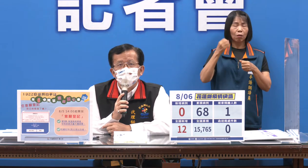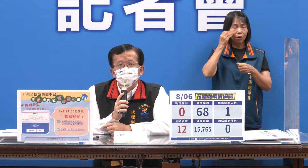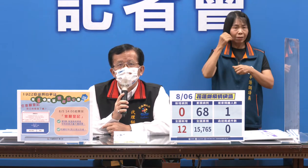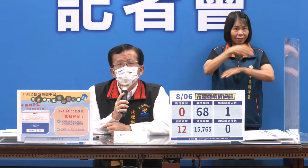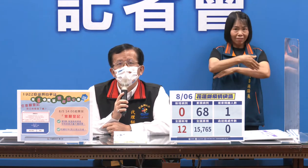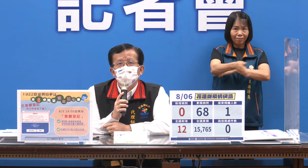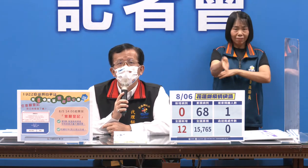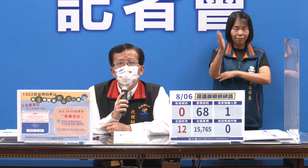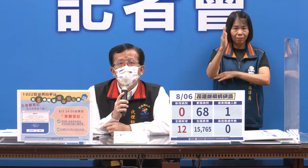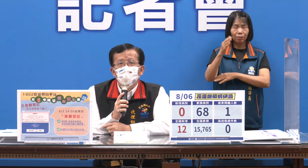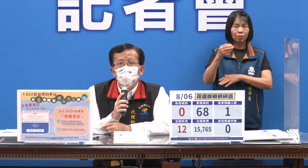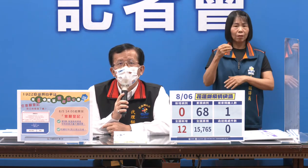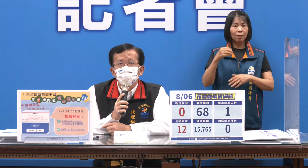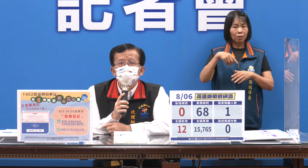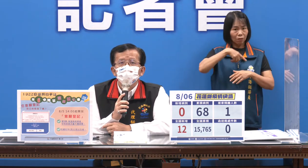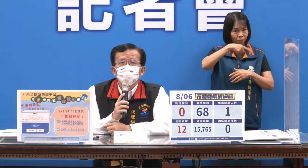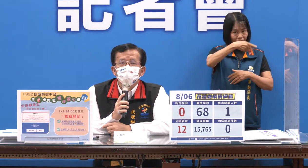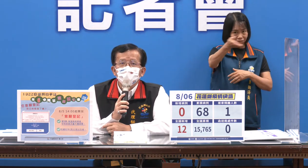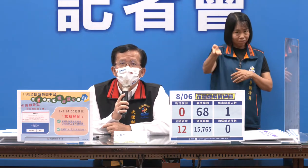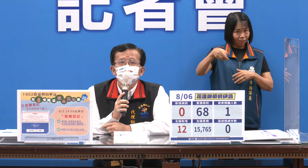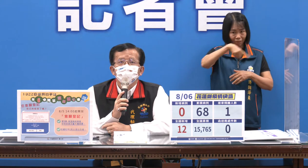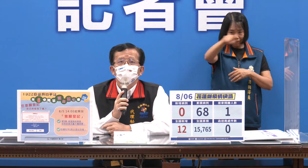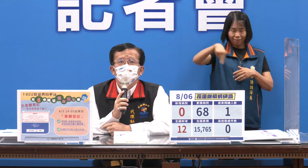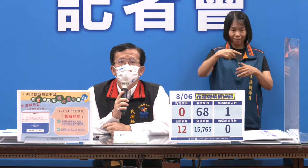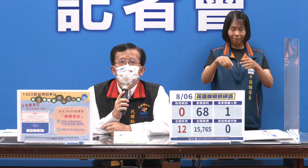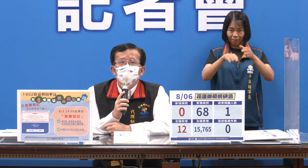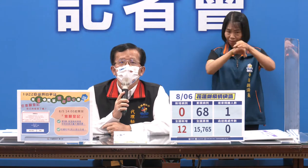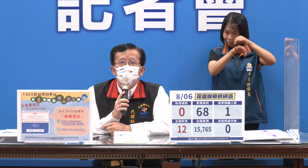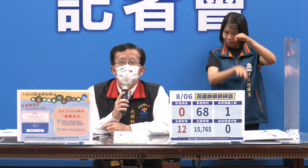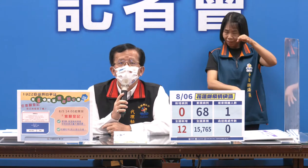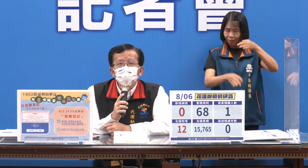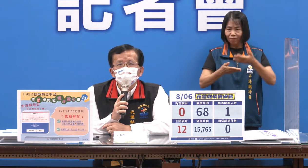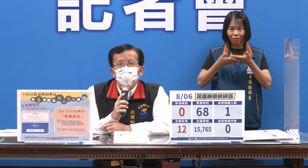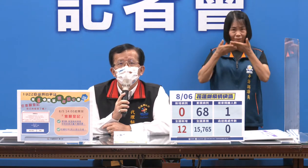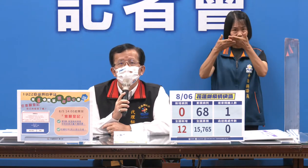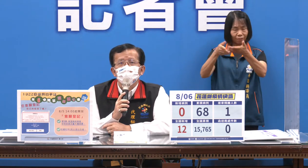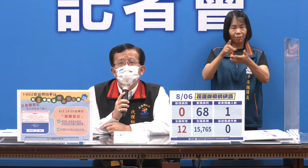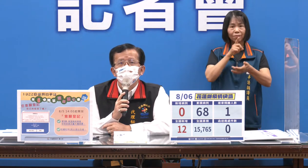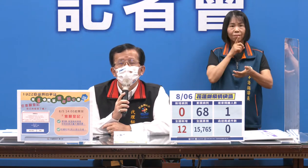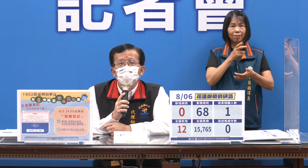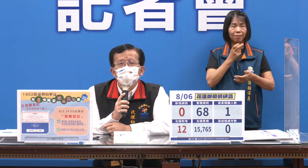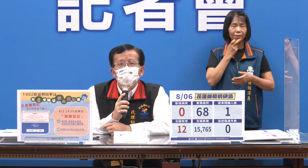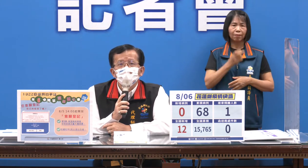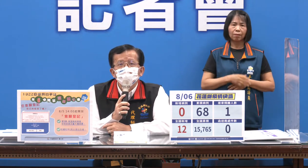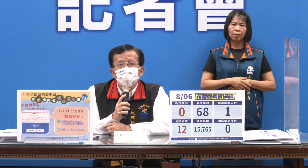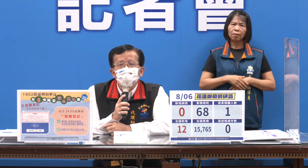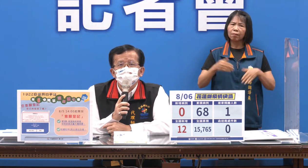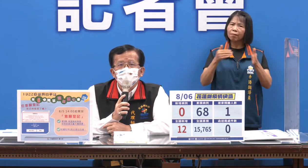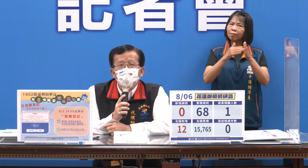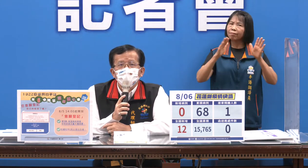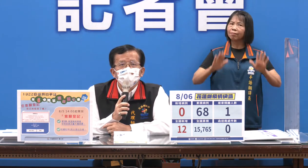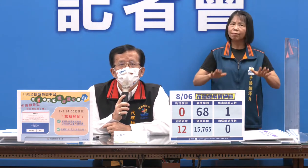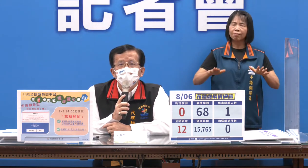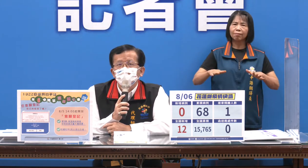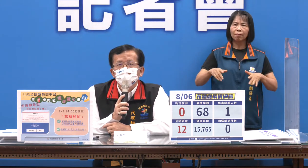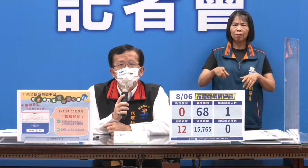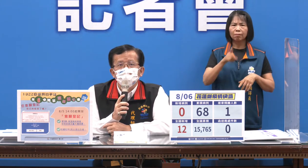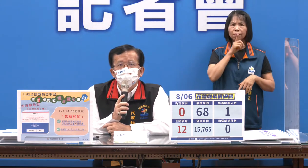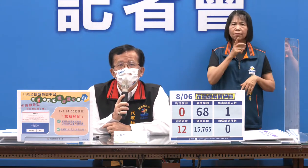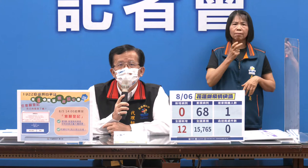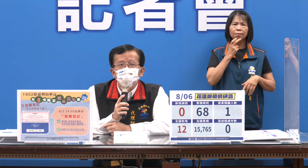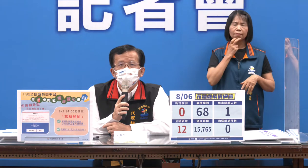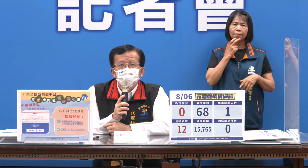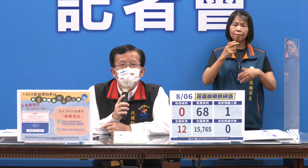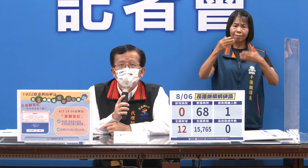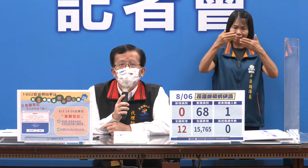们邻长名册报送中央，到目前为止中央并没有核